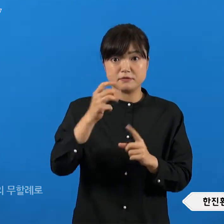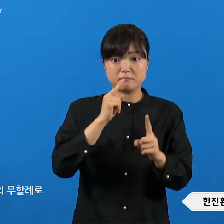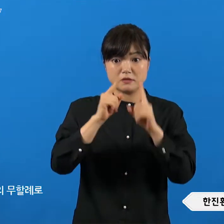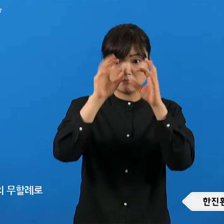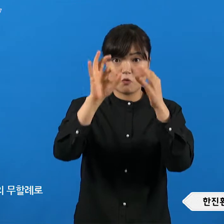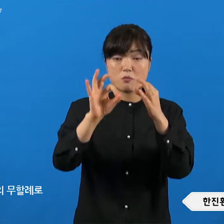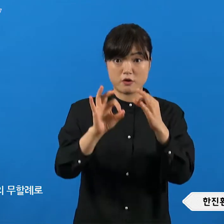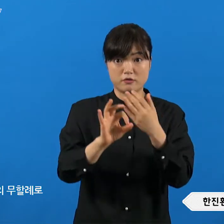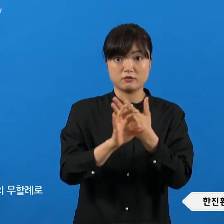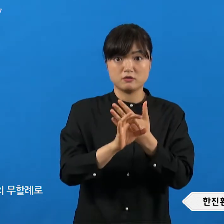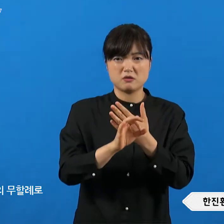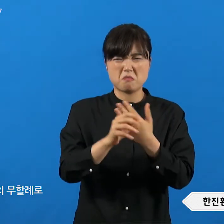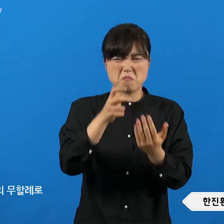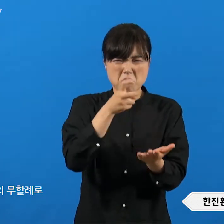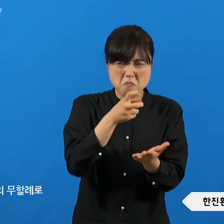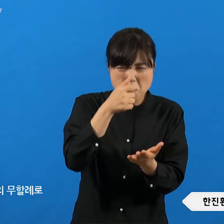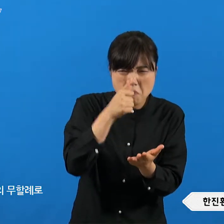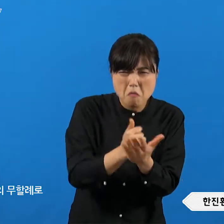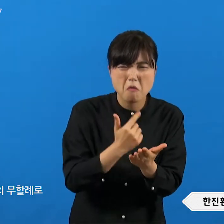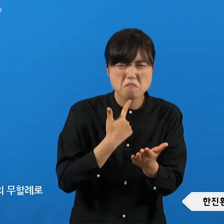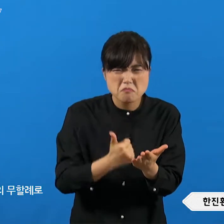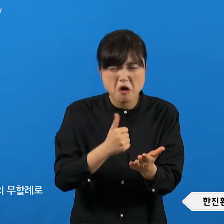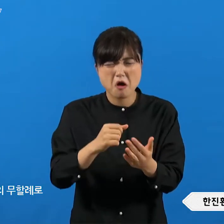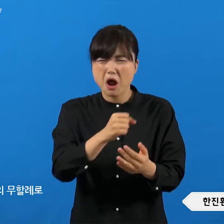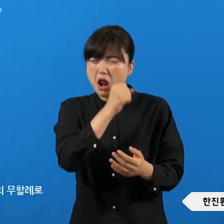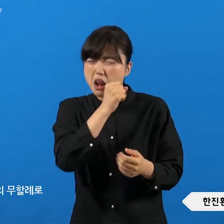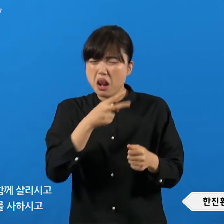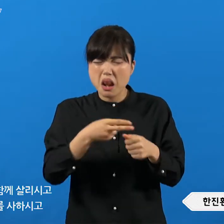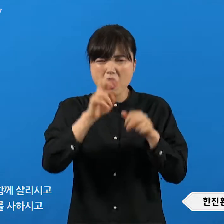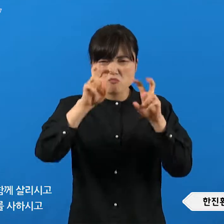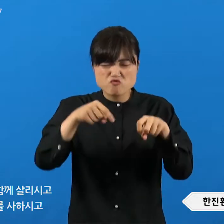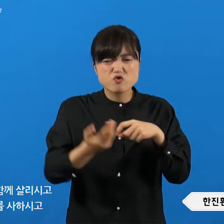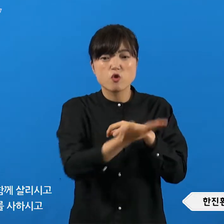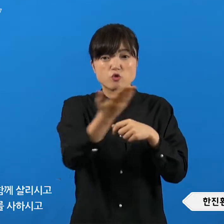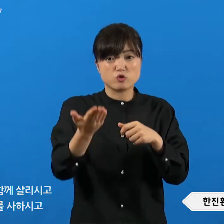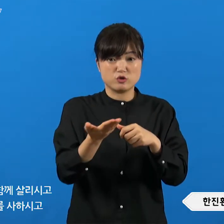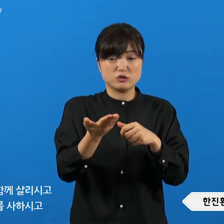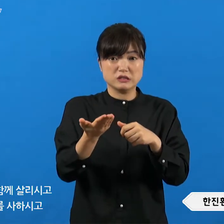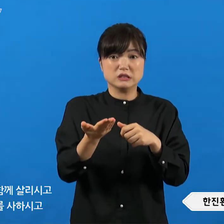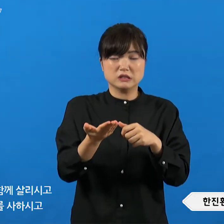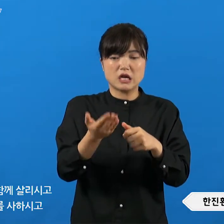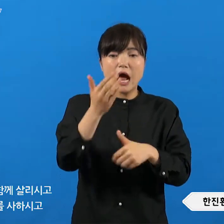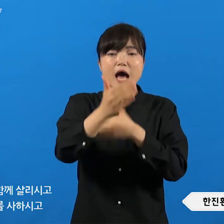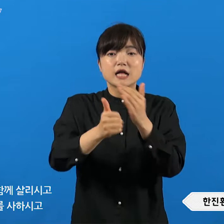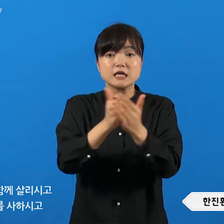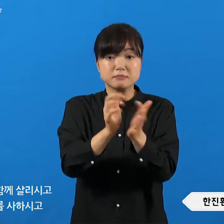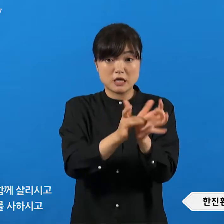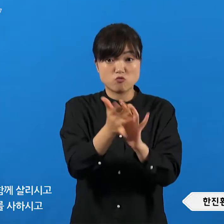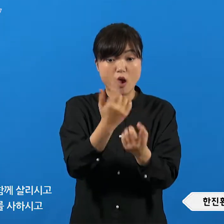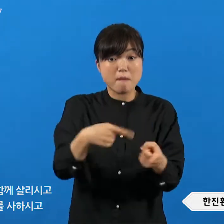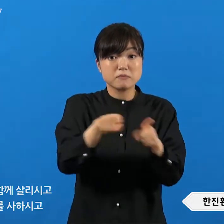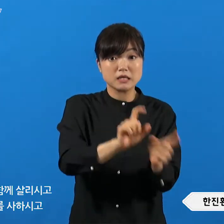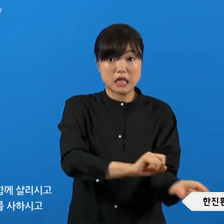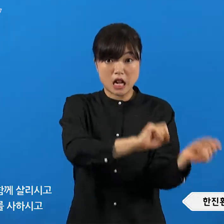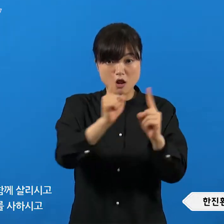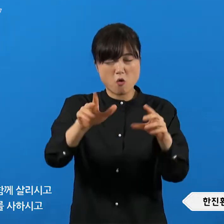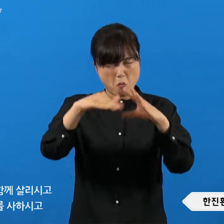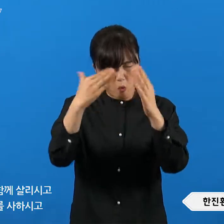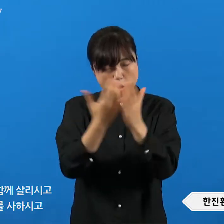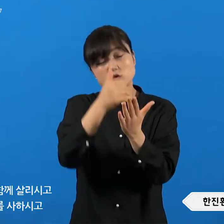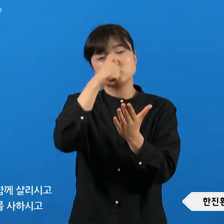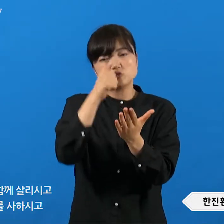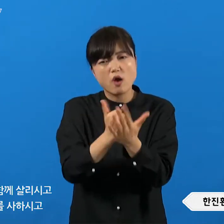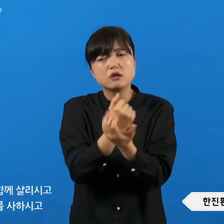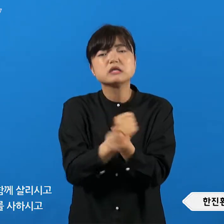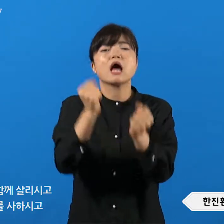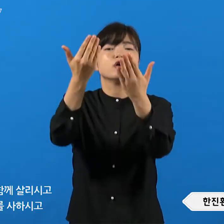보면 또 범죄와 육체의 무할례로 죽었던 너희를 하나님이 그와 함께 살리시고 우리의 모든